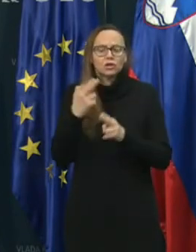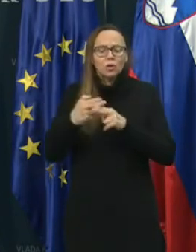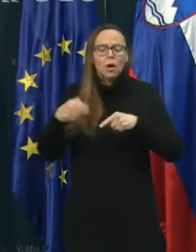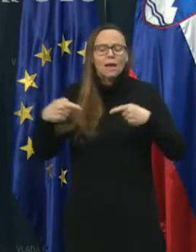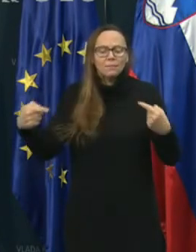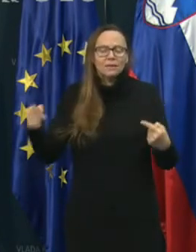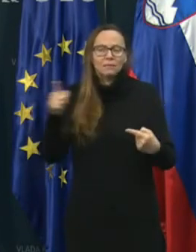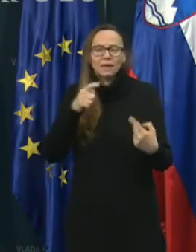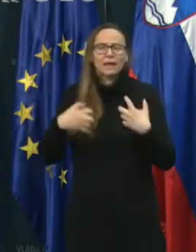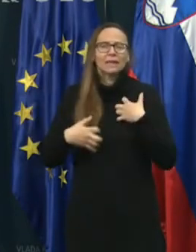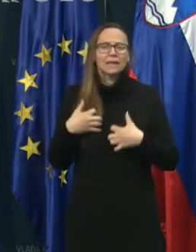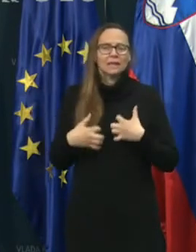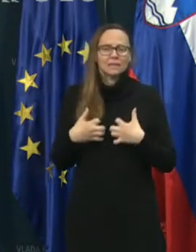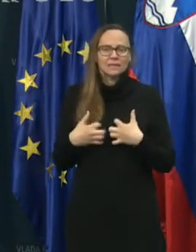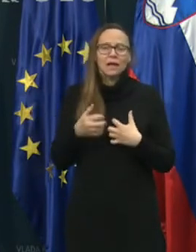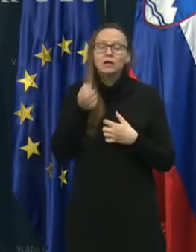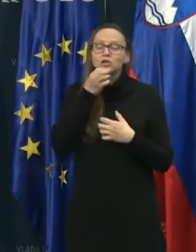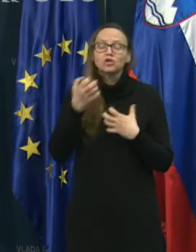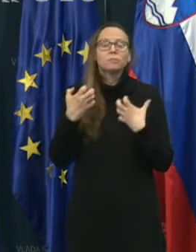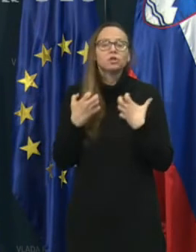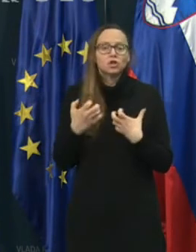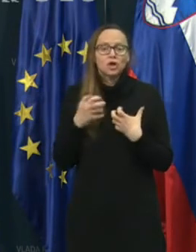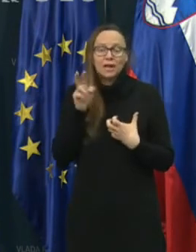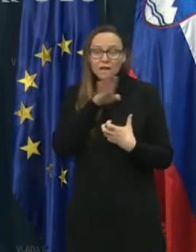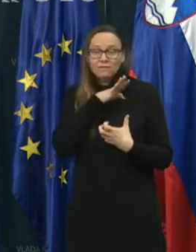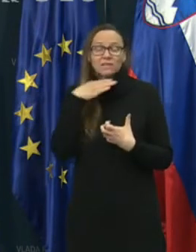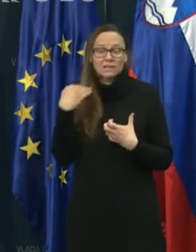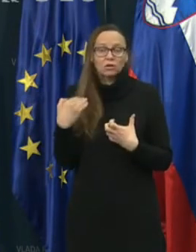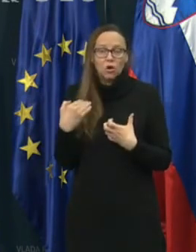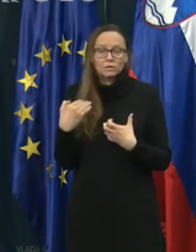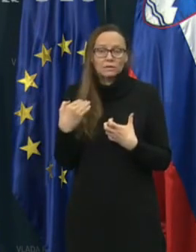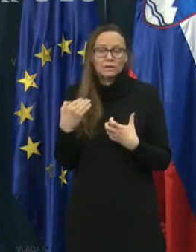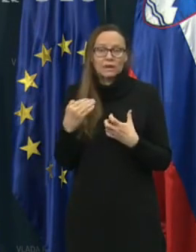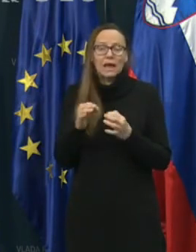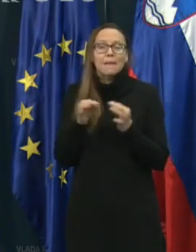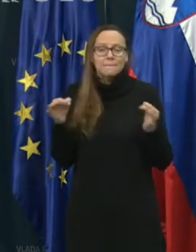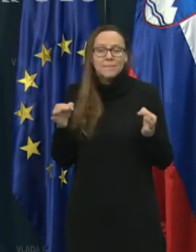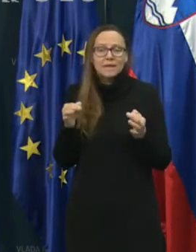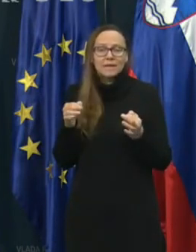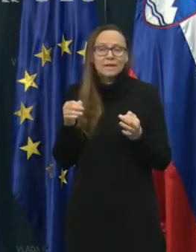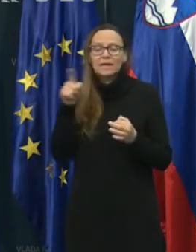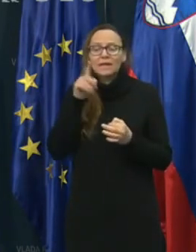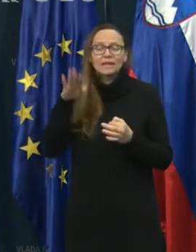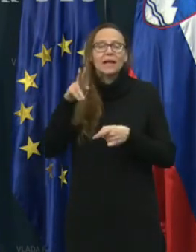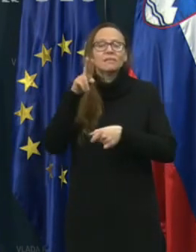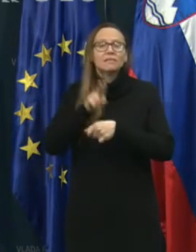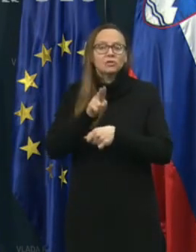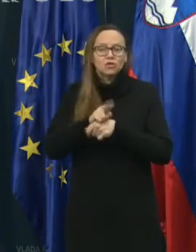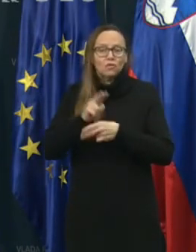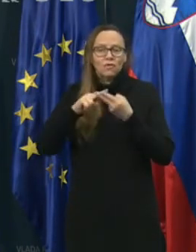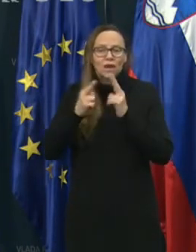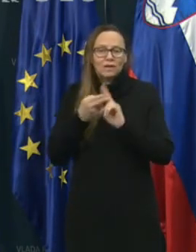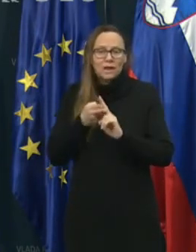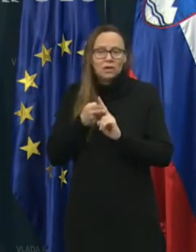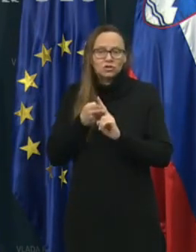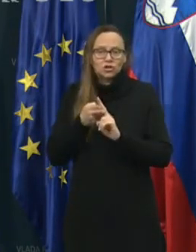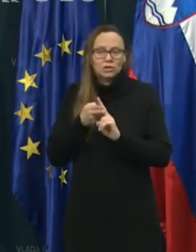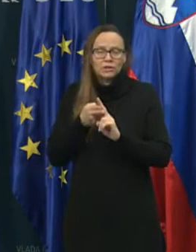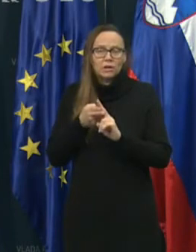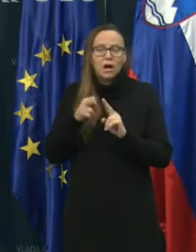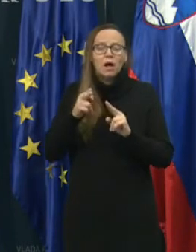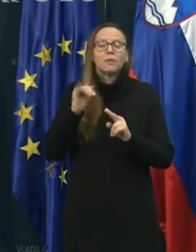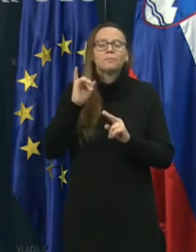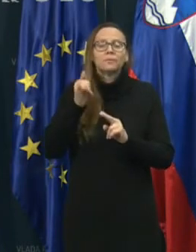epidemije in krize. Če bi želeli v zadostni meri in na nadzorovan način prekužiti populacijo, da bi